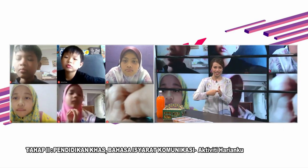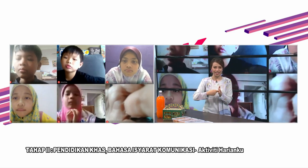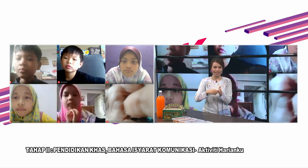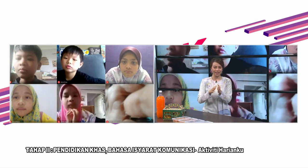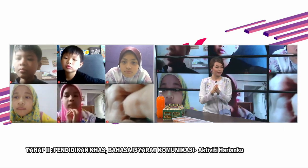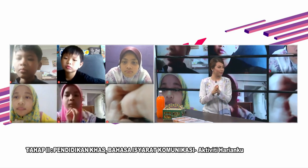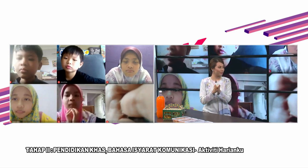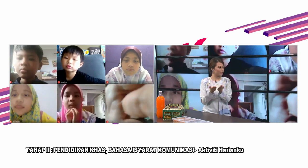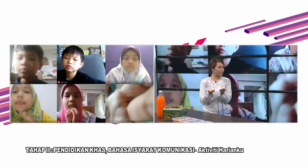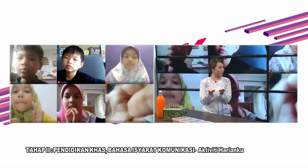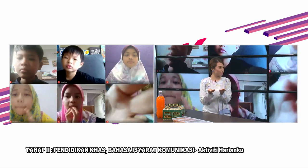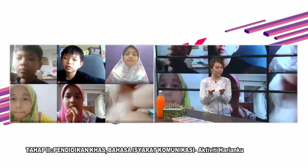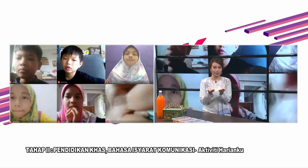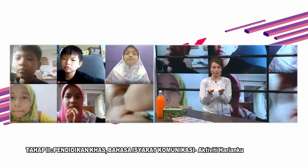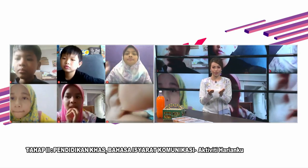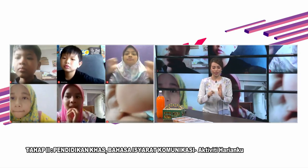penanda buku